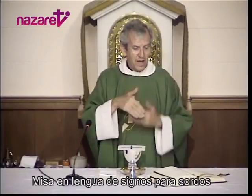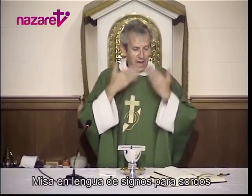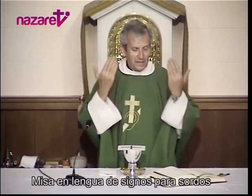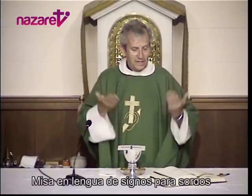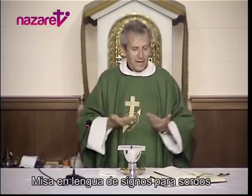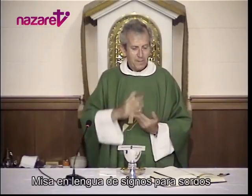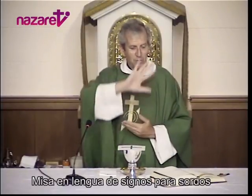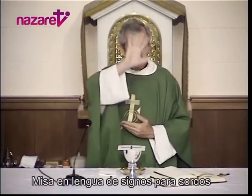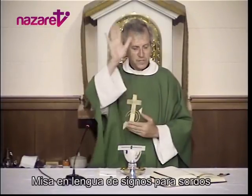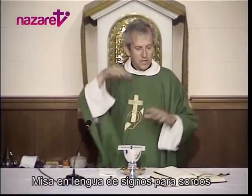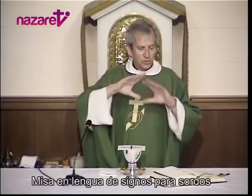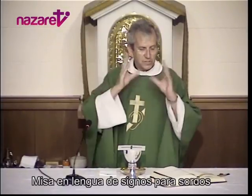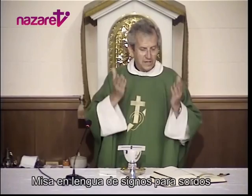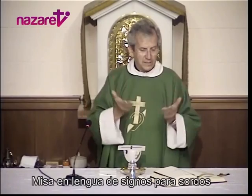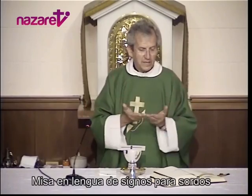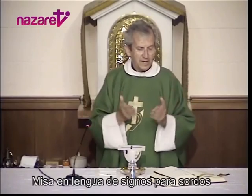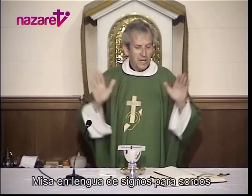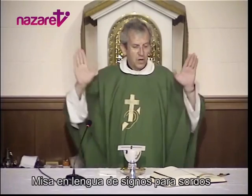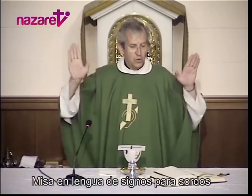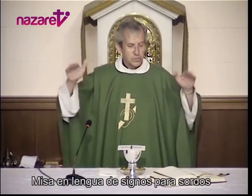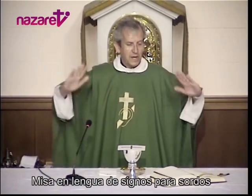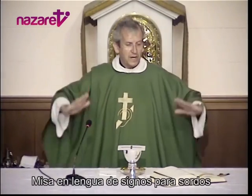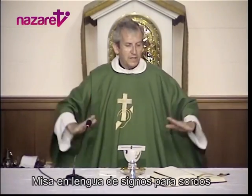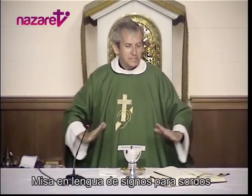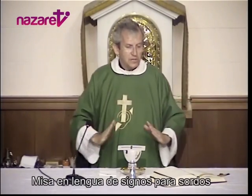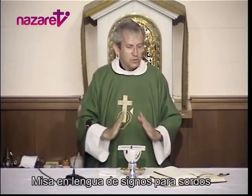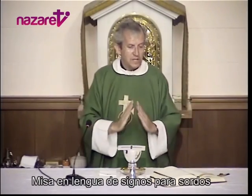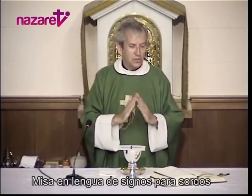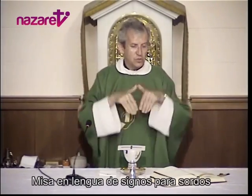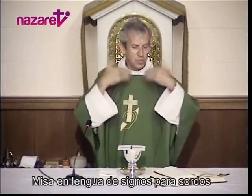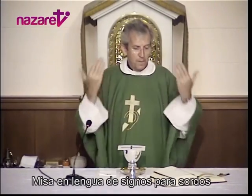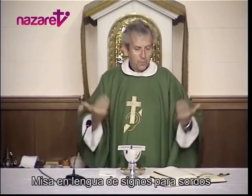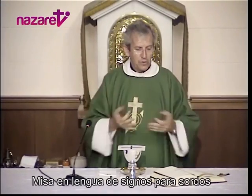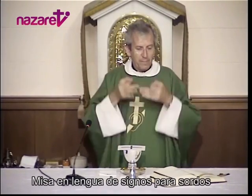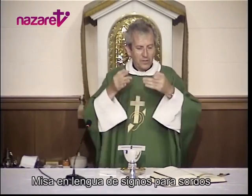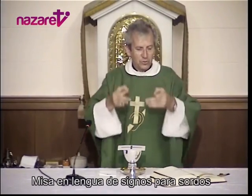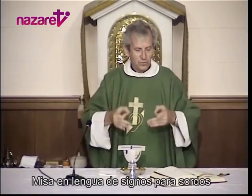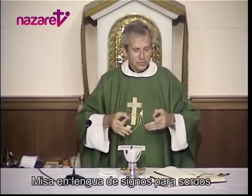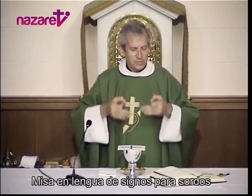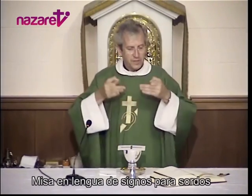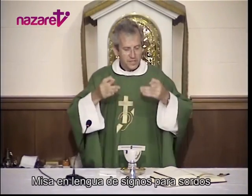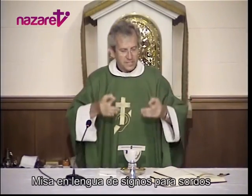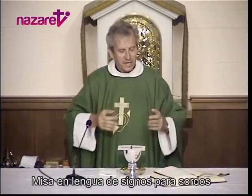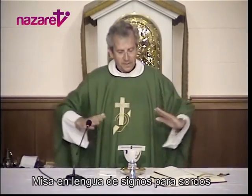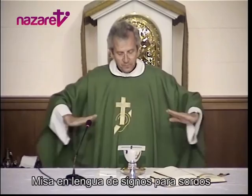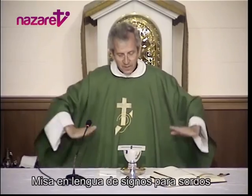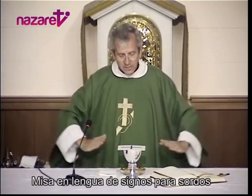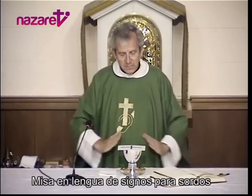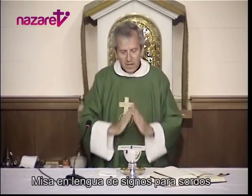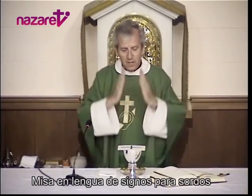a quien alaban los cielos y la tierra, los ángeles y los santos, proclamando sin cesar: